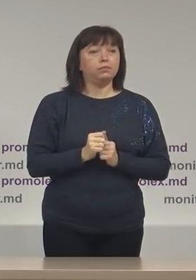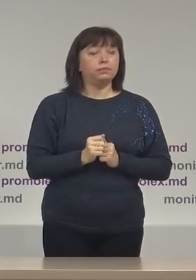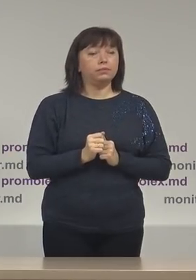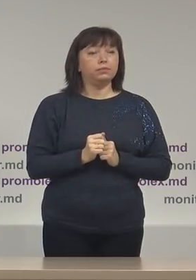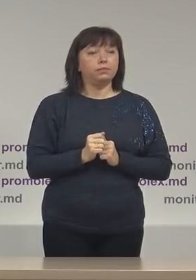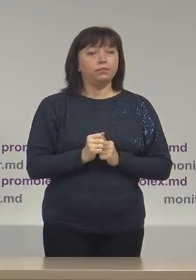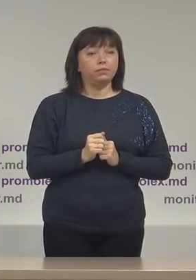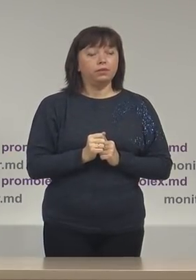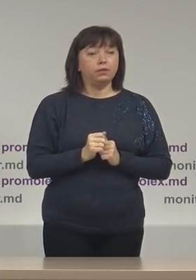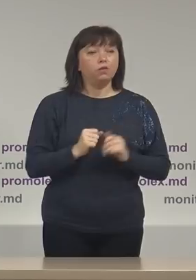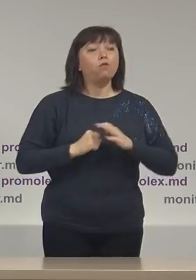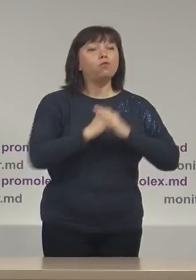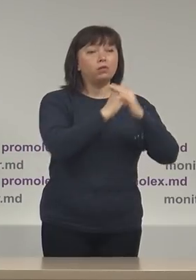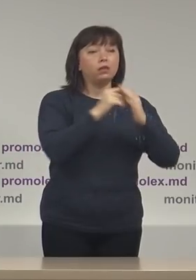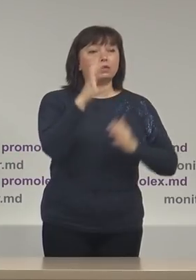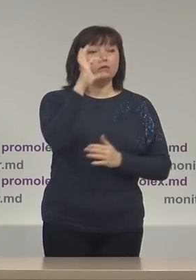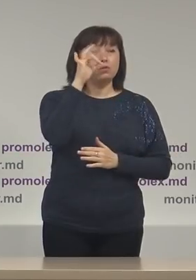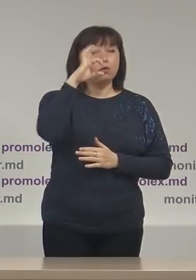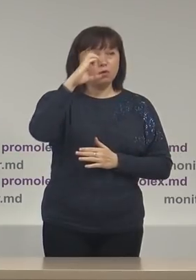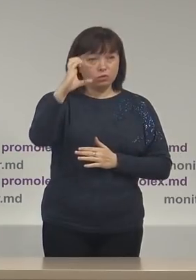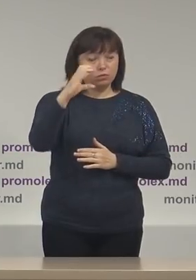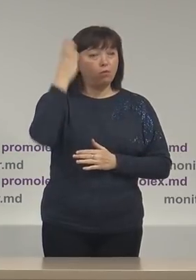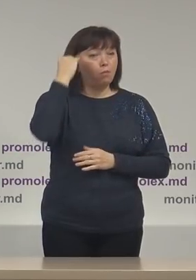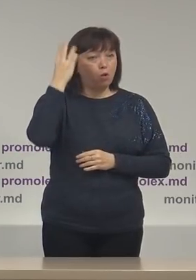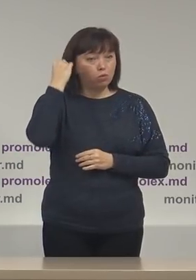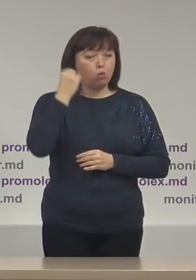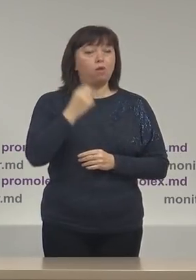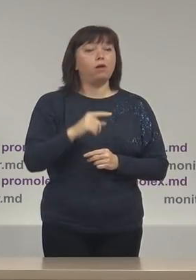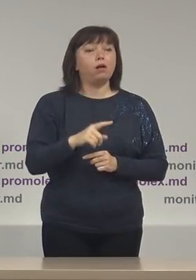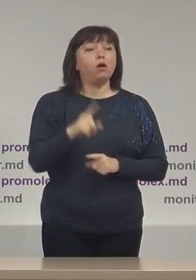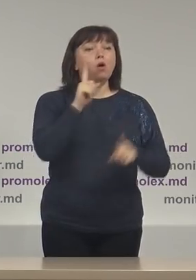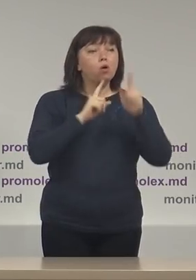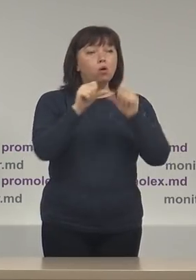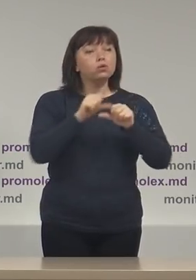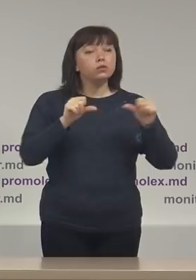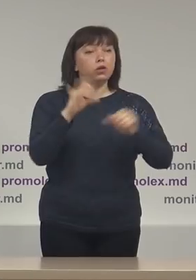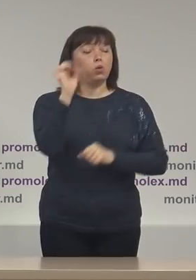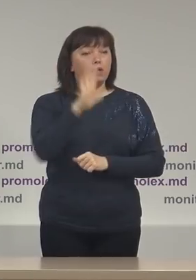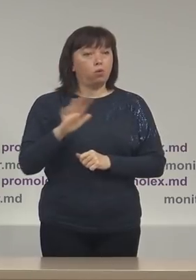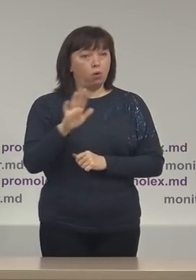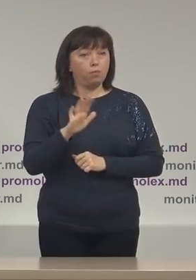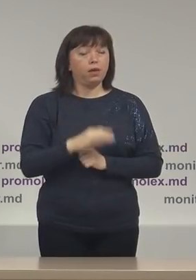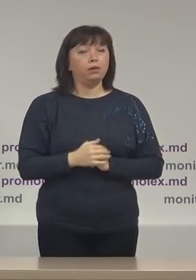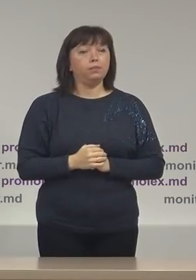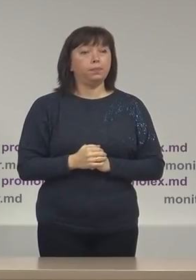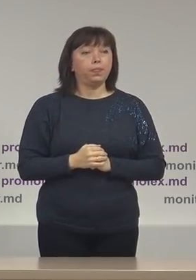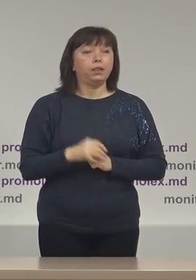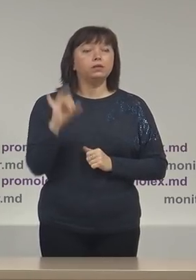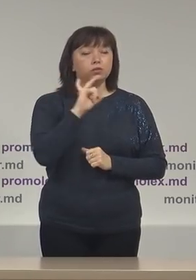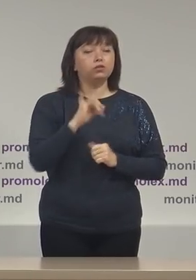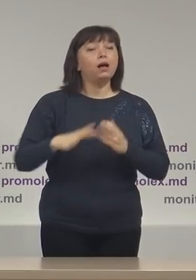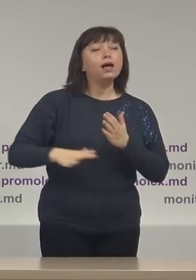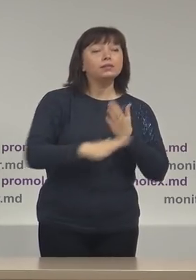USAID, Fundația Soros Moldova, Consiliul Europei și